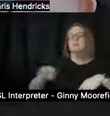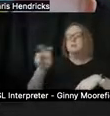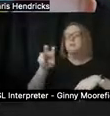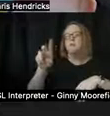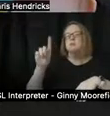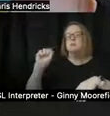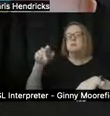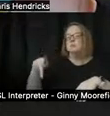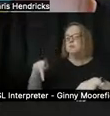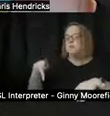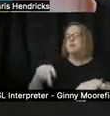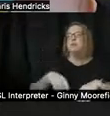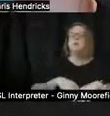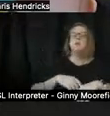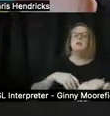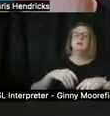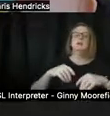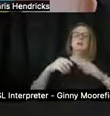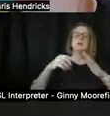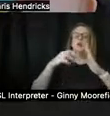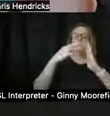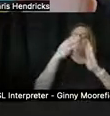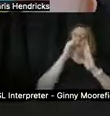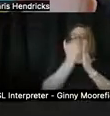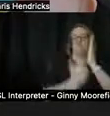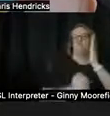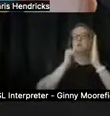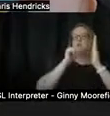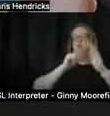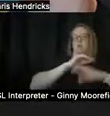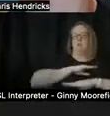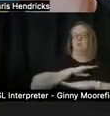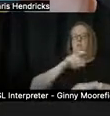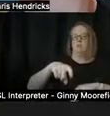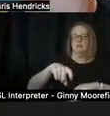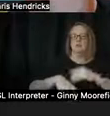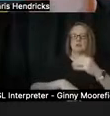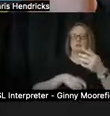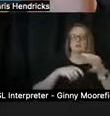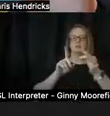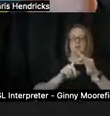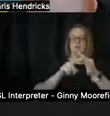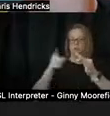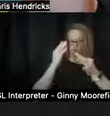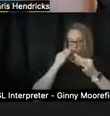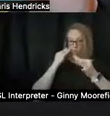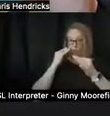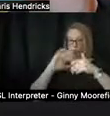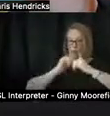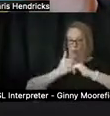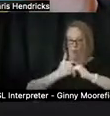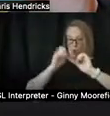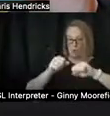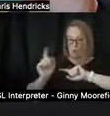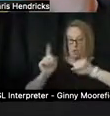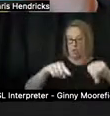empleo crisis el registro de necesidades no cubiertas pregunta 9 conocen distintas formas